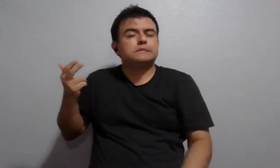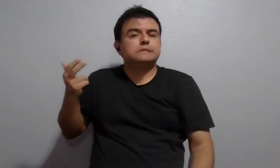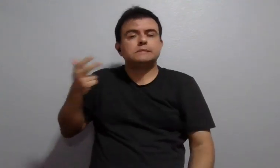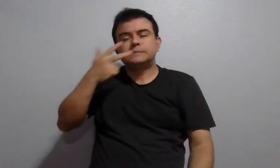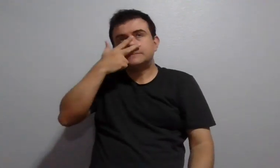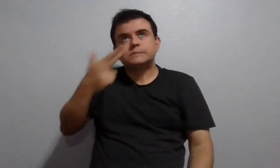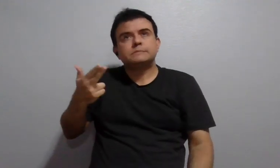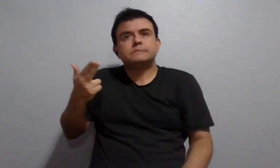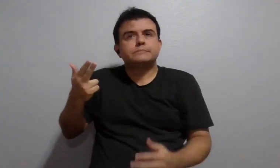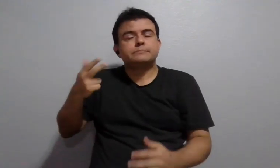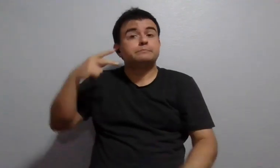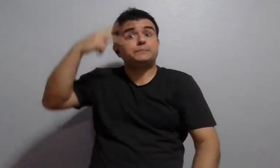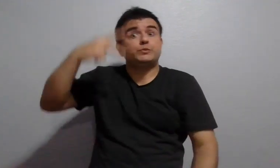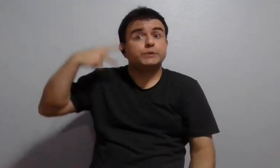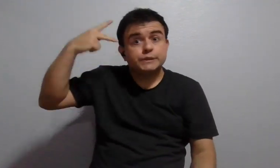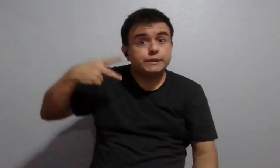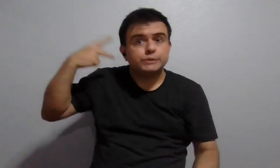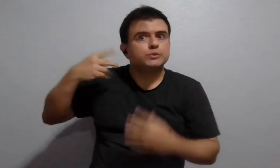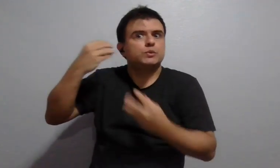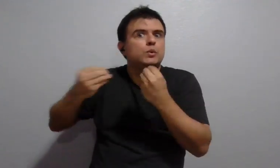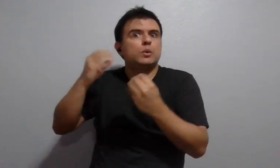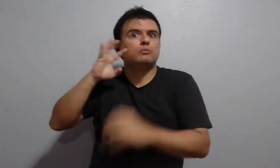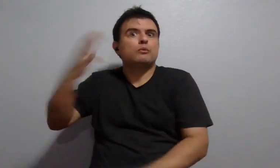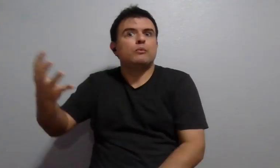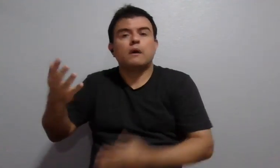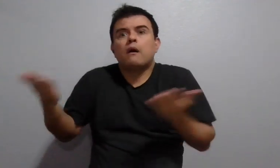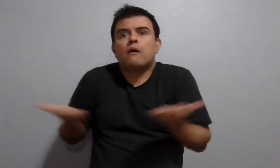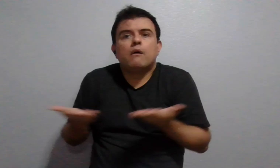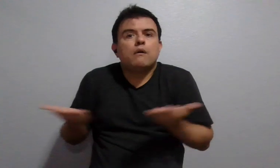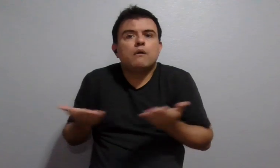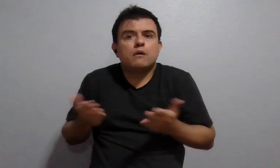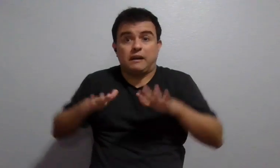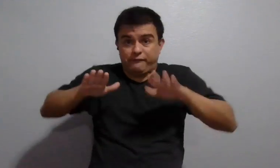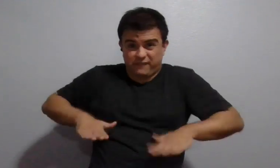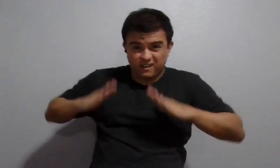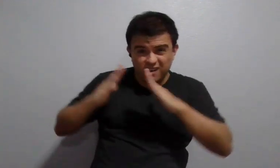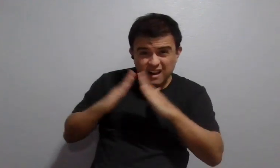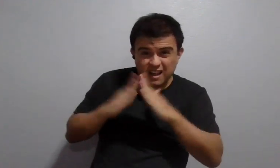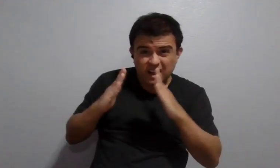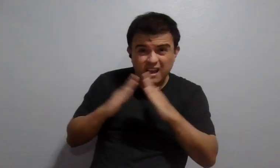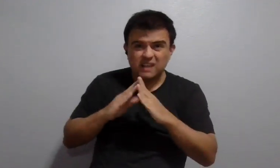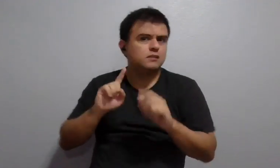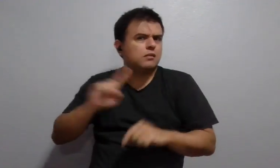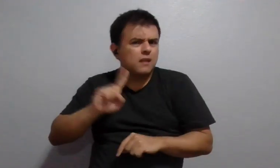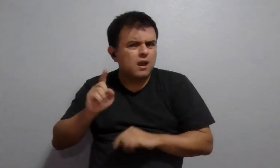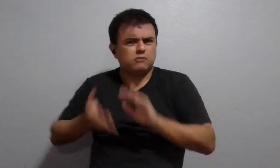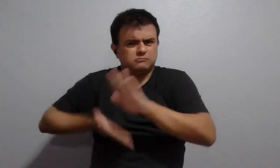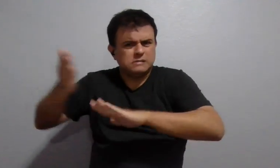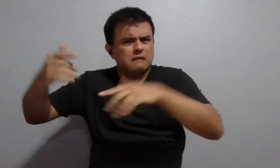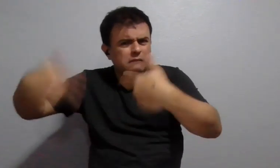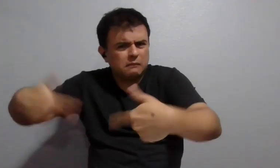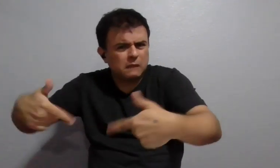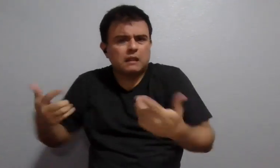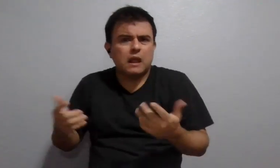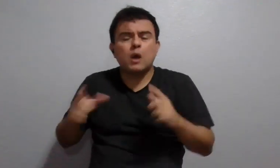encaminhamento político, né, dessa situação, de fica em casa, não fica em casa, o que é isolamento vertical, o que é